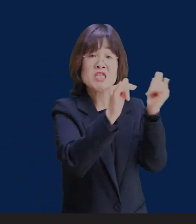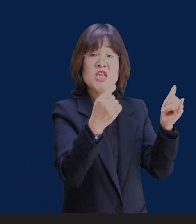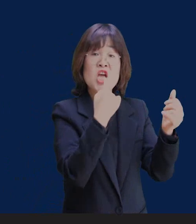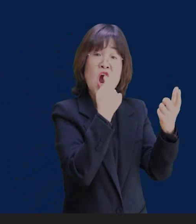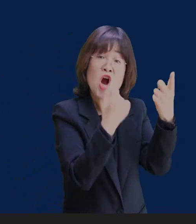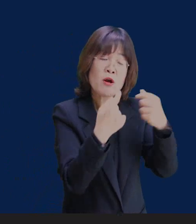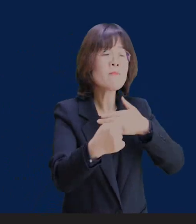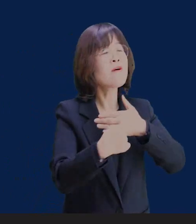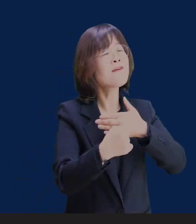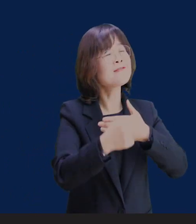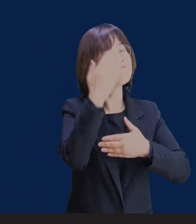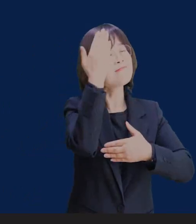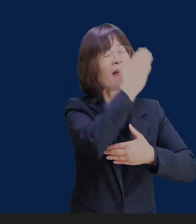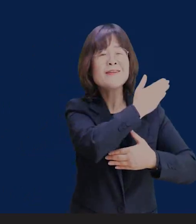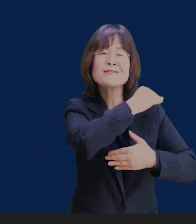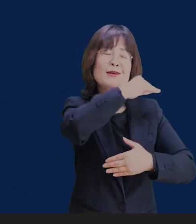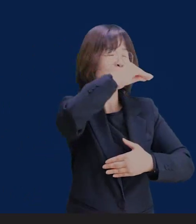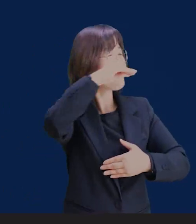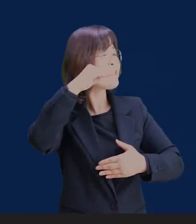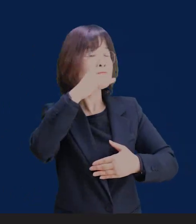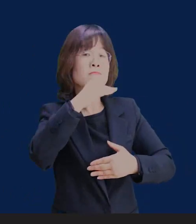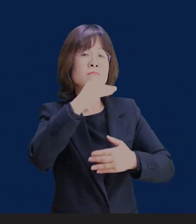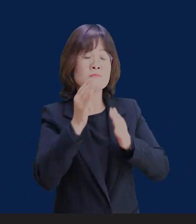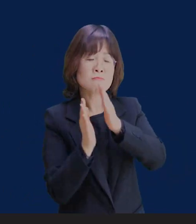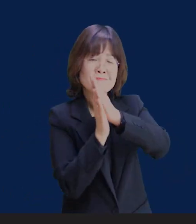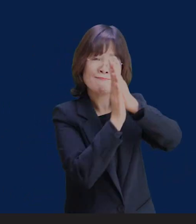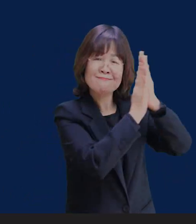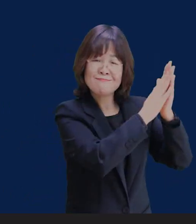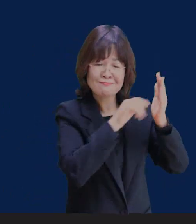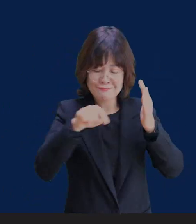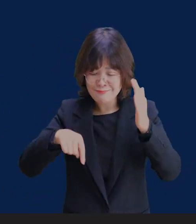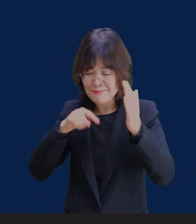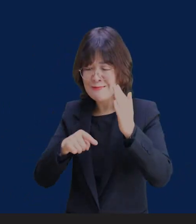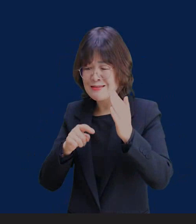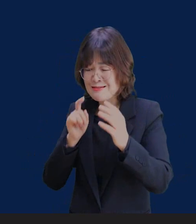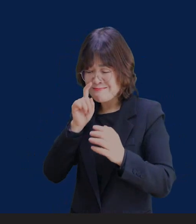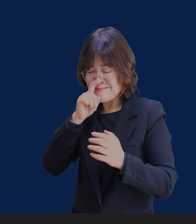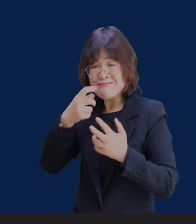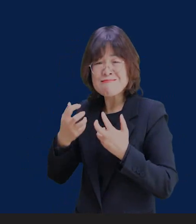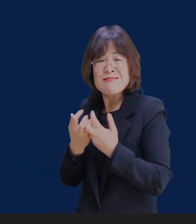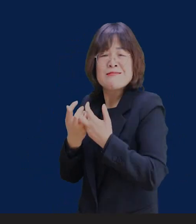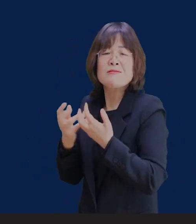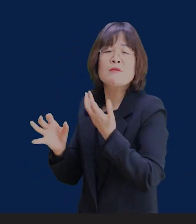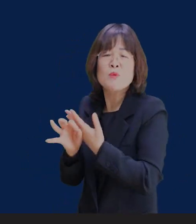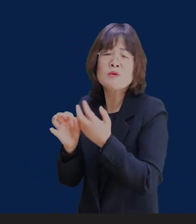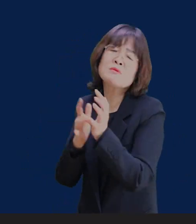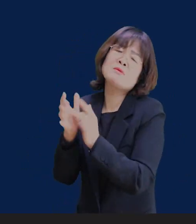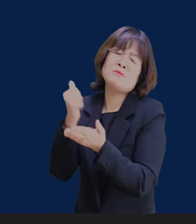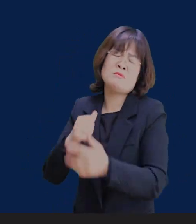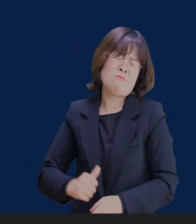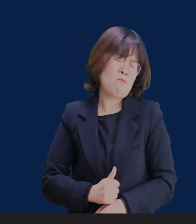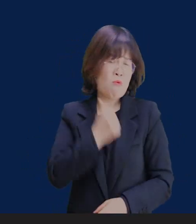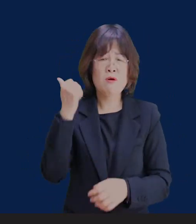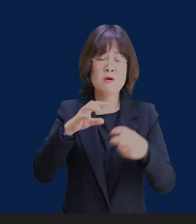바리새인들처럼 겉은 경건하나 겉은 깨끗해 보이나 속은 온갖 더러움으로 가득할 때 예수님은